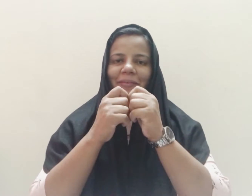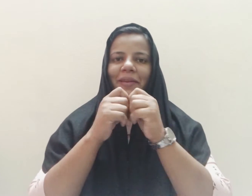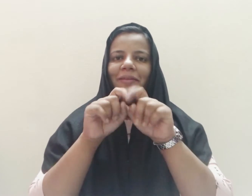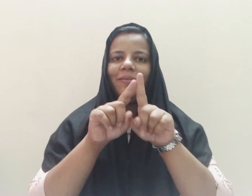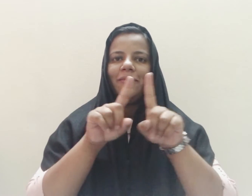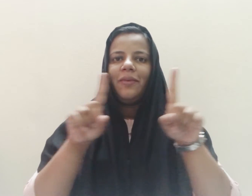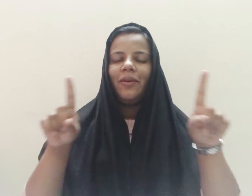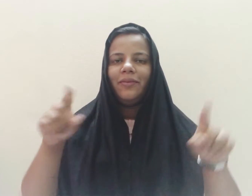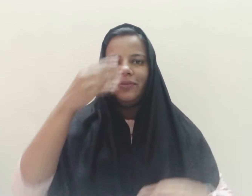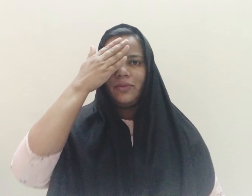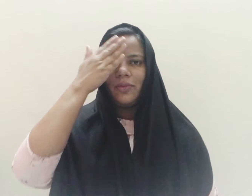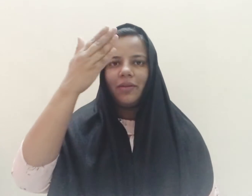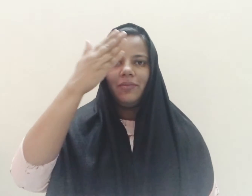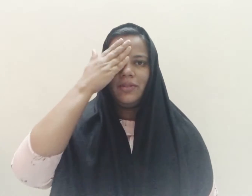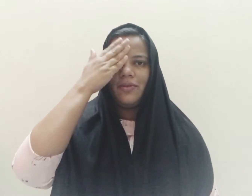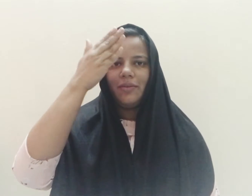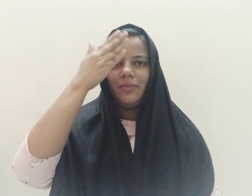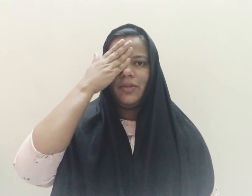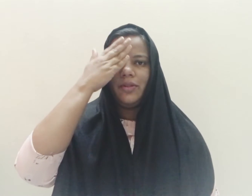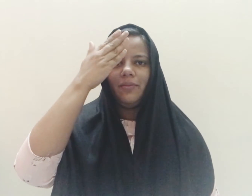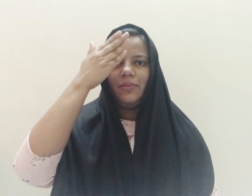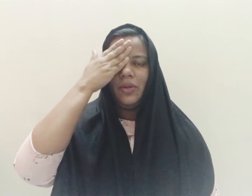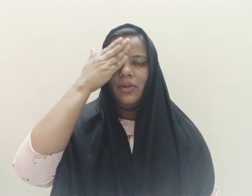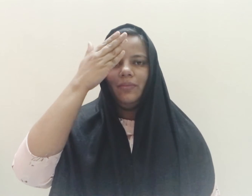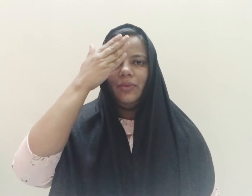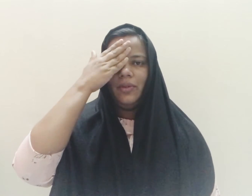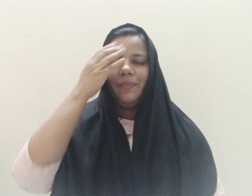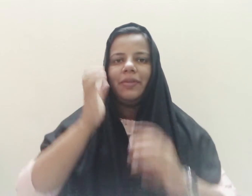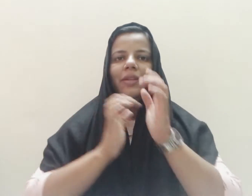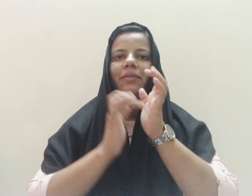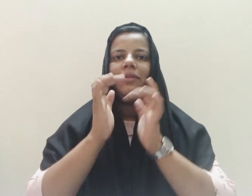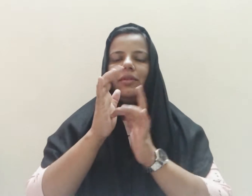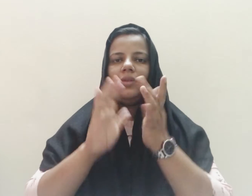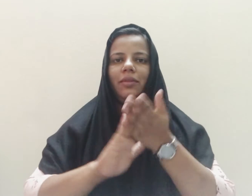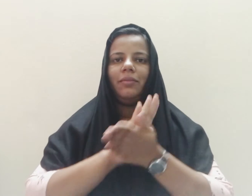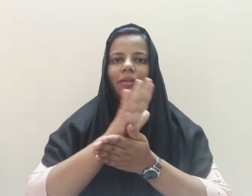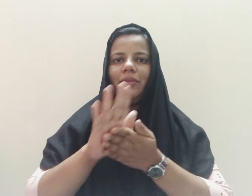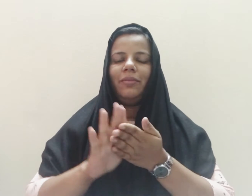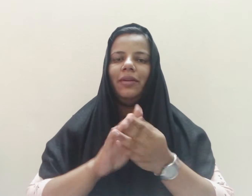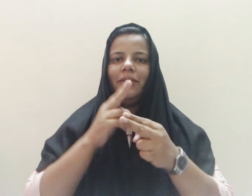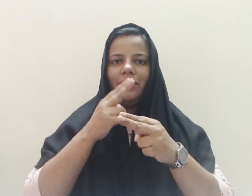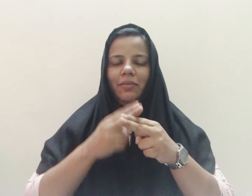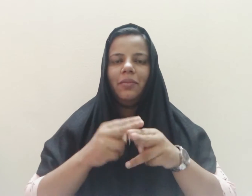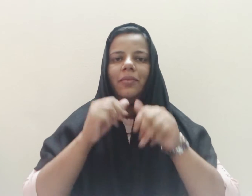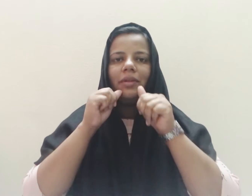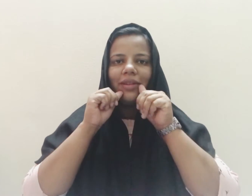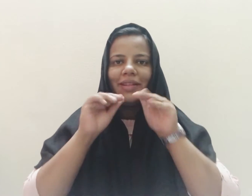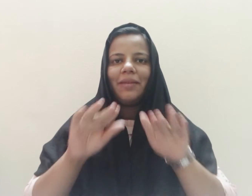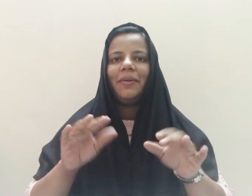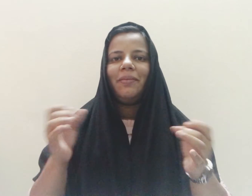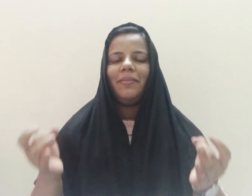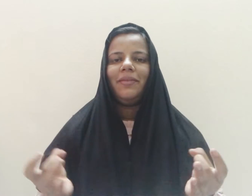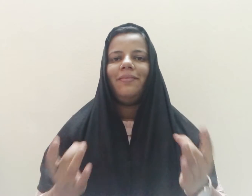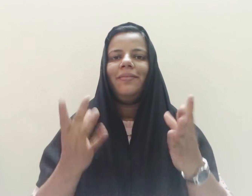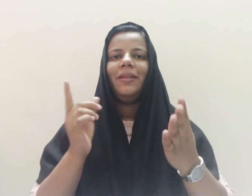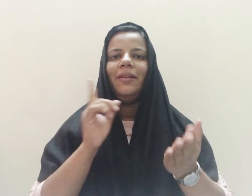പ്രൈസ് ദ ലോർഡ്, ഹല്ലേലൂയ. സ്തോത്രം സ്തോത്രം സ്തോത്രം സ്തോത്രം സ്തോത്രം. കർത്താവിൻ്റെ അതിപരിശുദ്ധമായ തിരുനാമം ഈ അനുഗ്രഹിക്കപ്പെട്ട